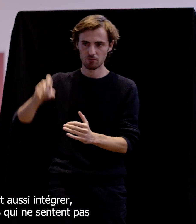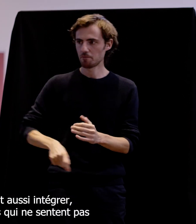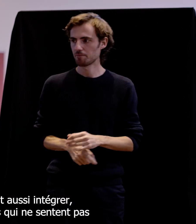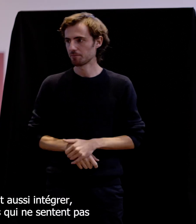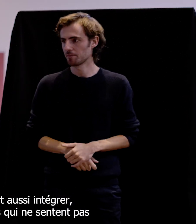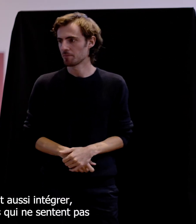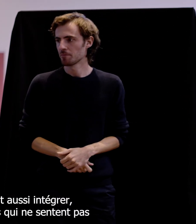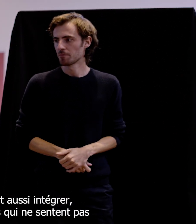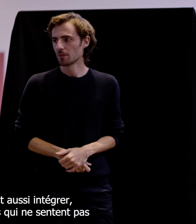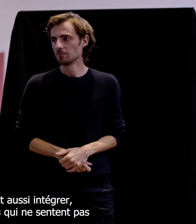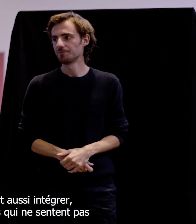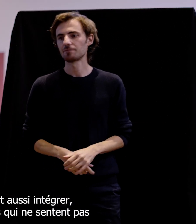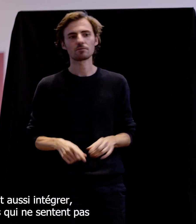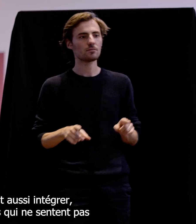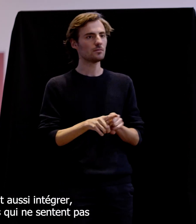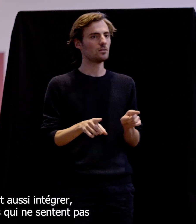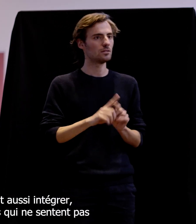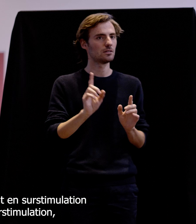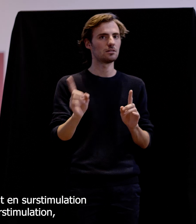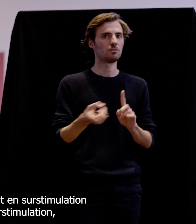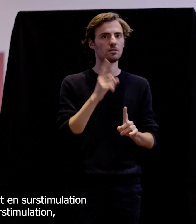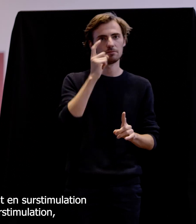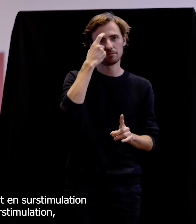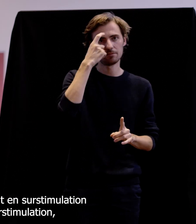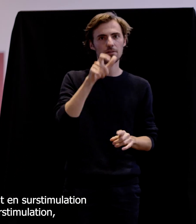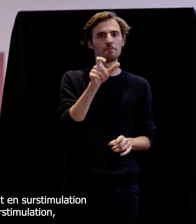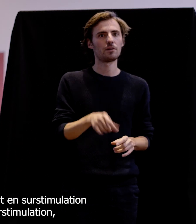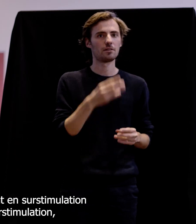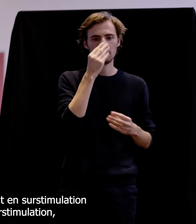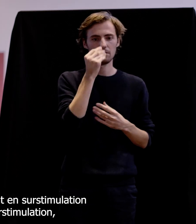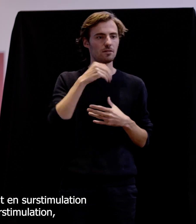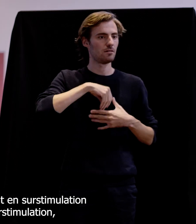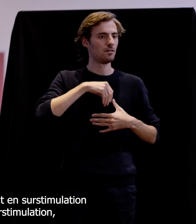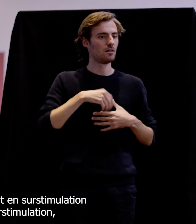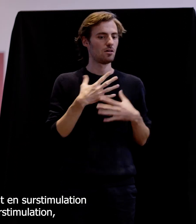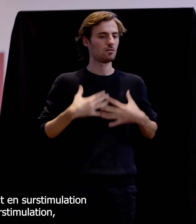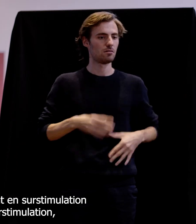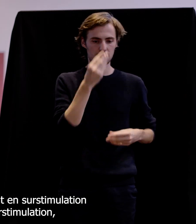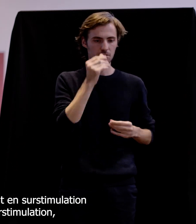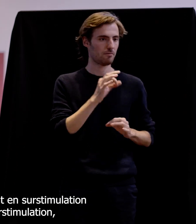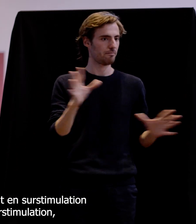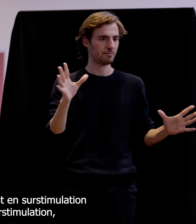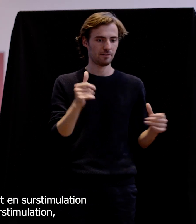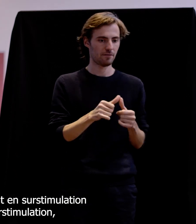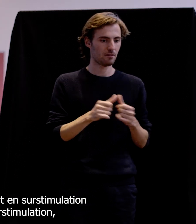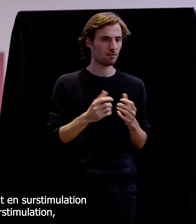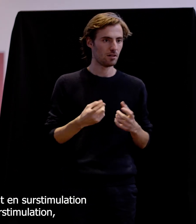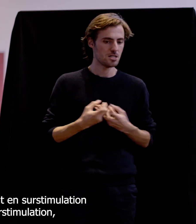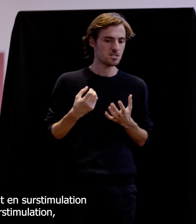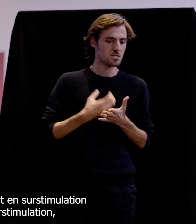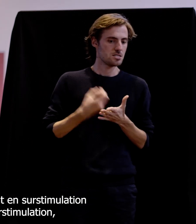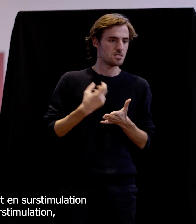faut aussi intégrer, c'est que les personnes qui ne sentent pas leur corps sont souvent en surstimulation. Et que ça,